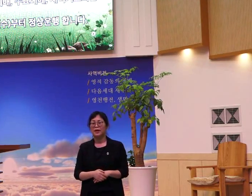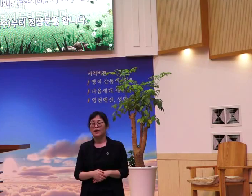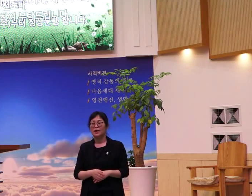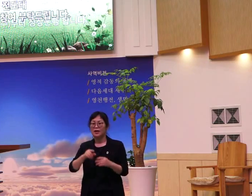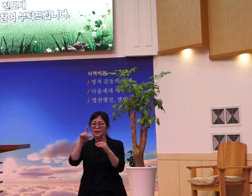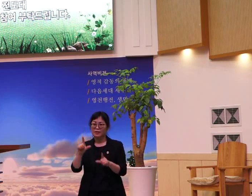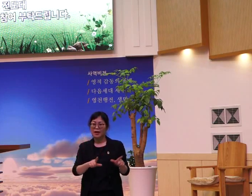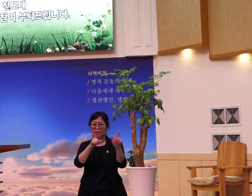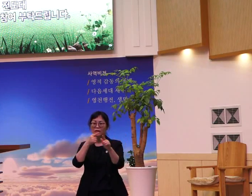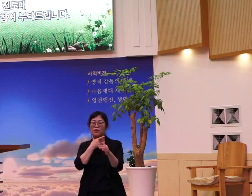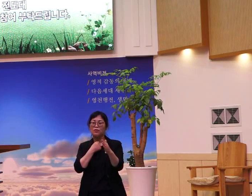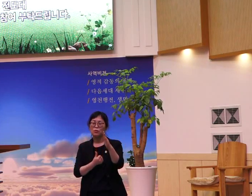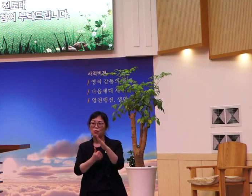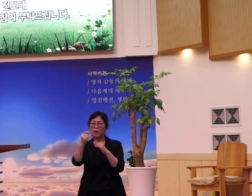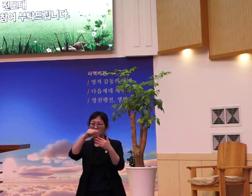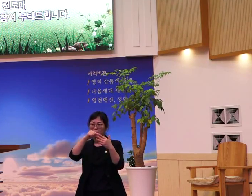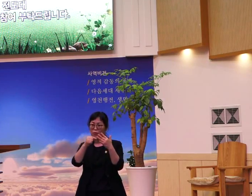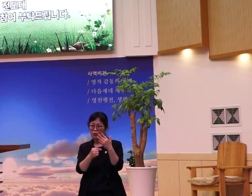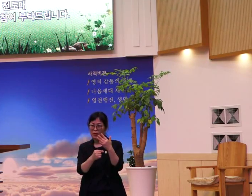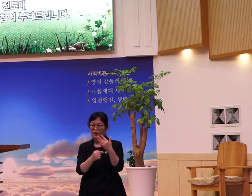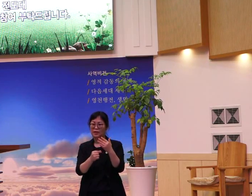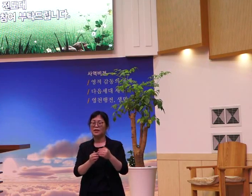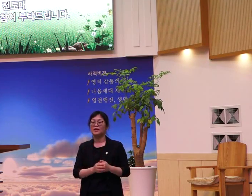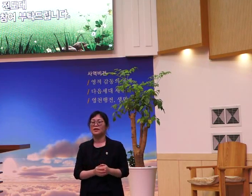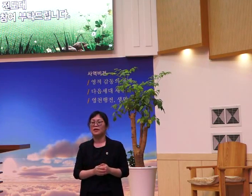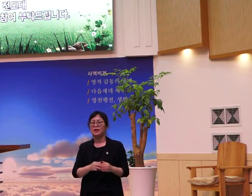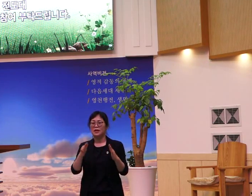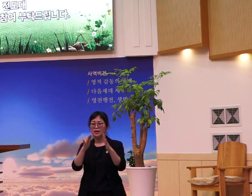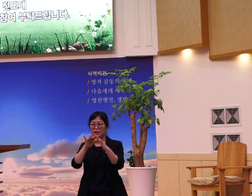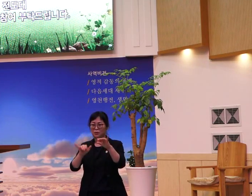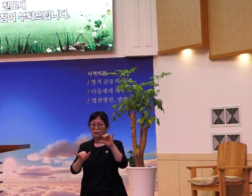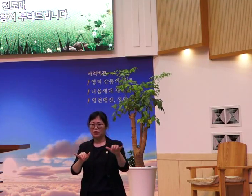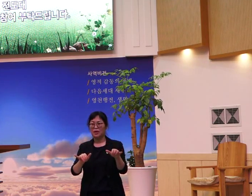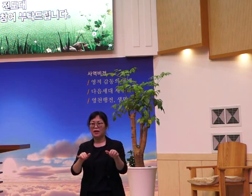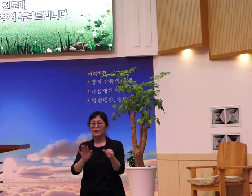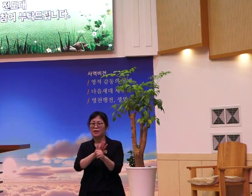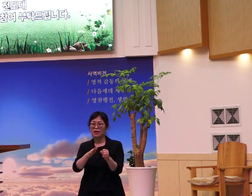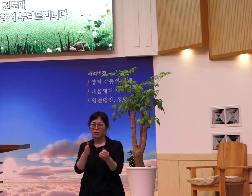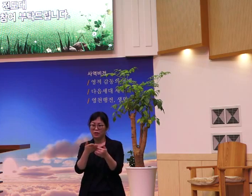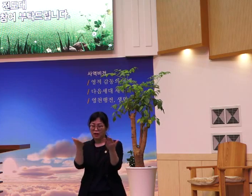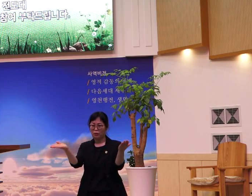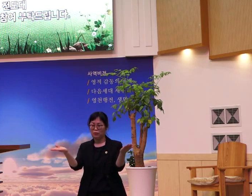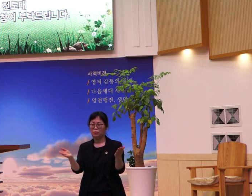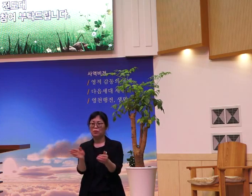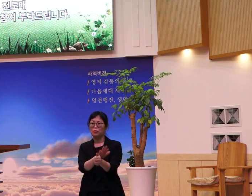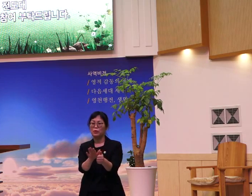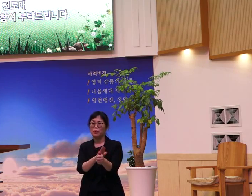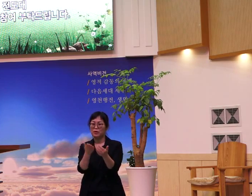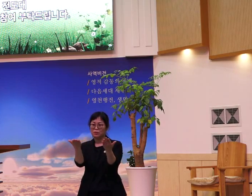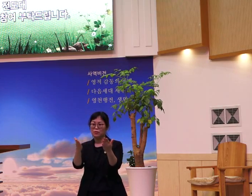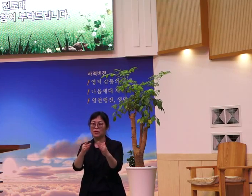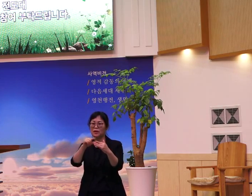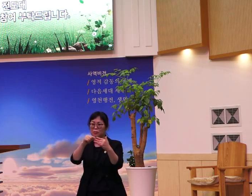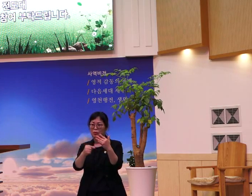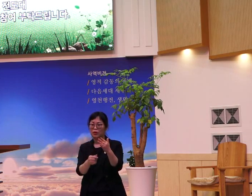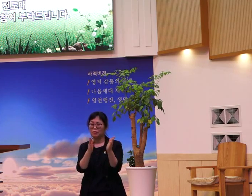산소망 프로젝트라고 주부에 써 있는데요. 이웃들에게 사랑을 나누고 위로하는 행사를 저희가